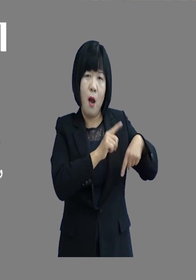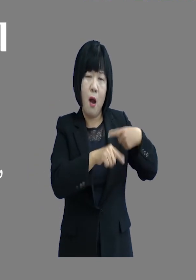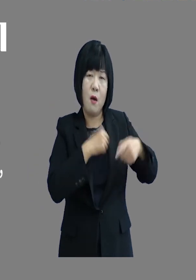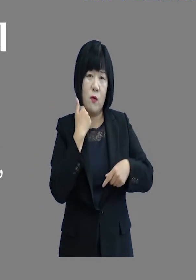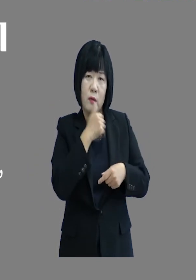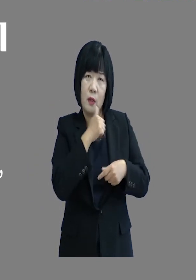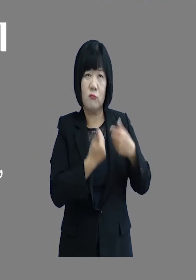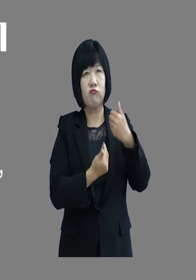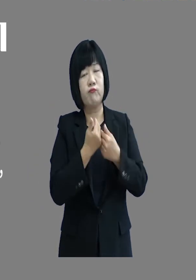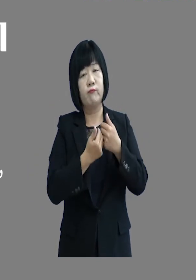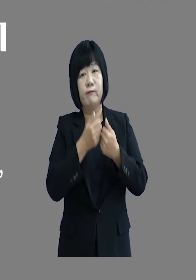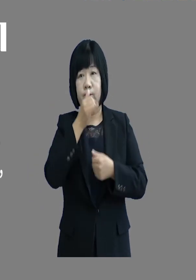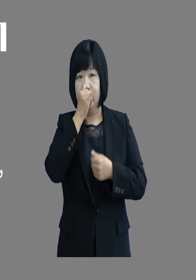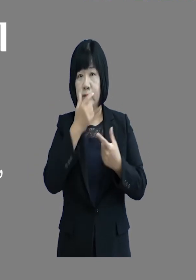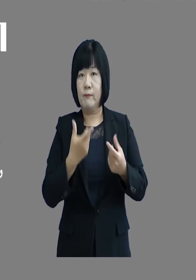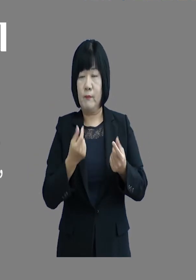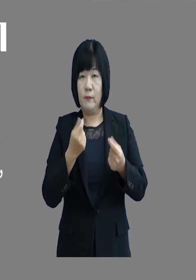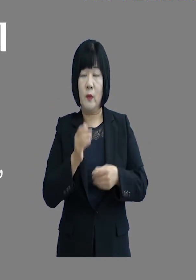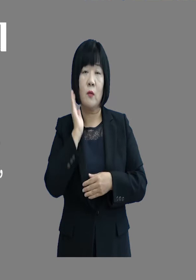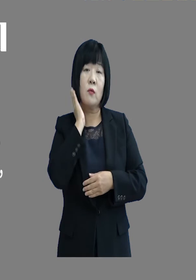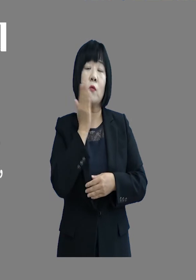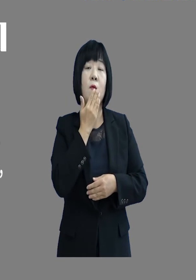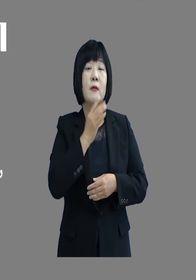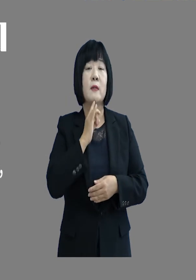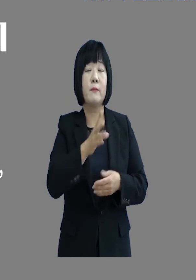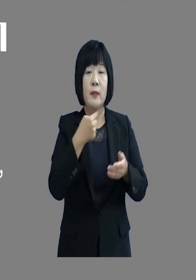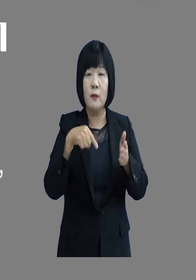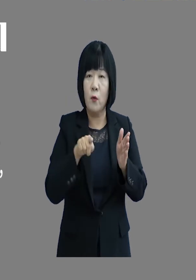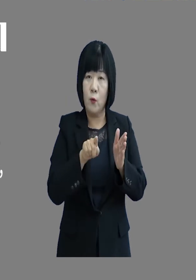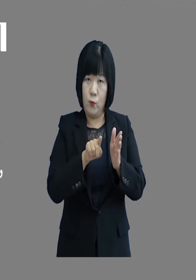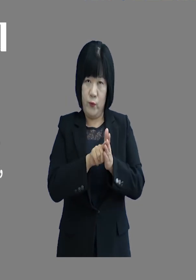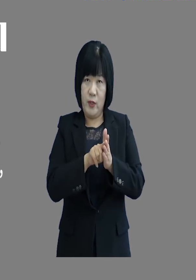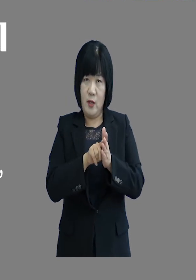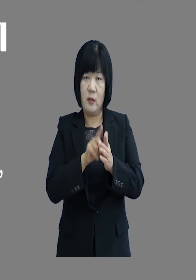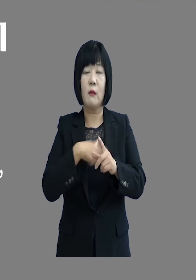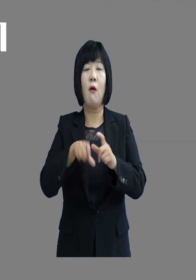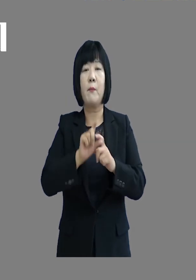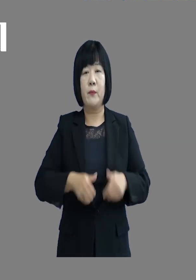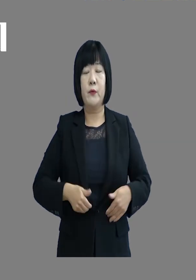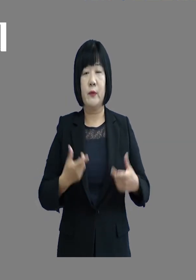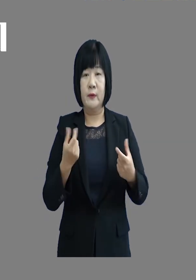그래서 그들만을 위해서 더 뭔가 필요하지 않을까 싶어요.